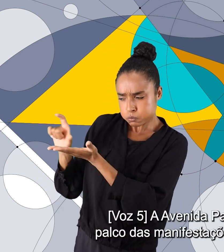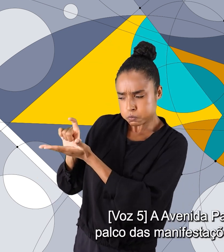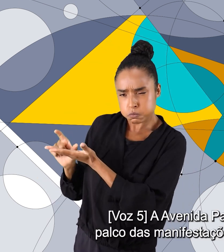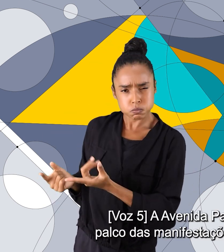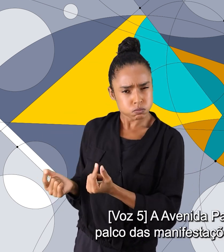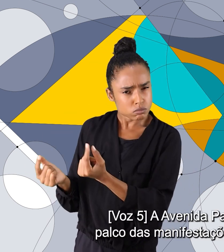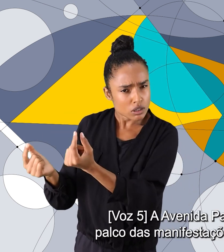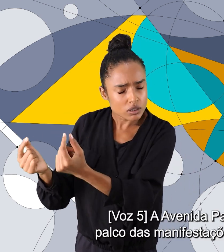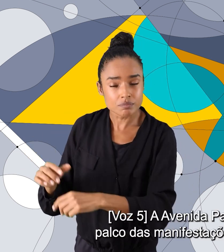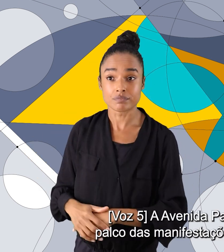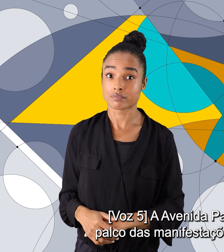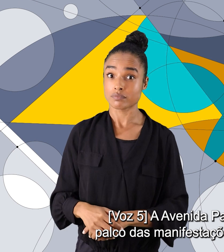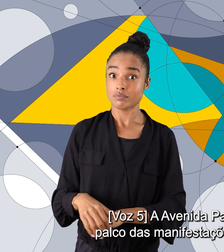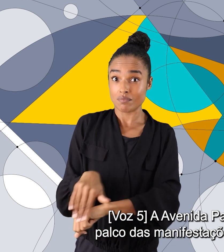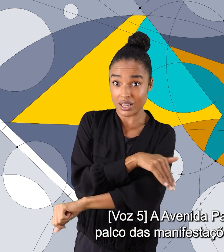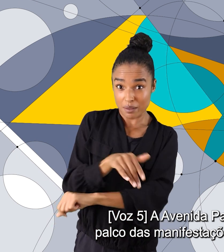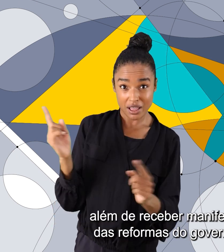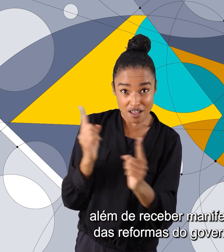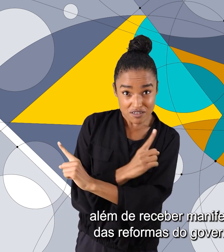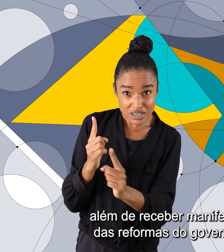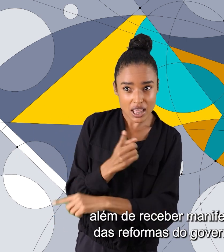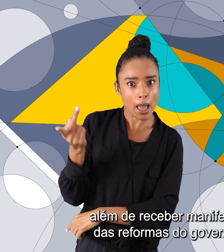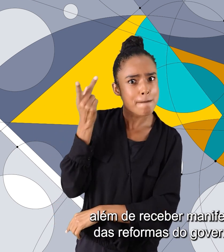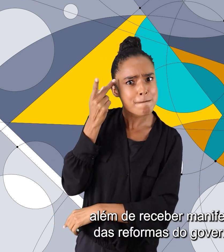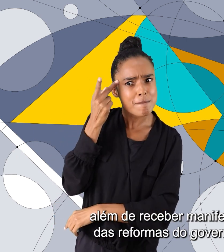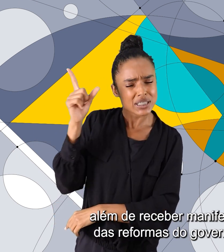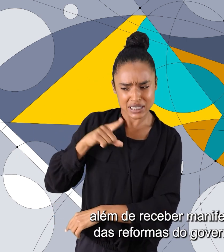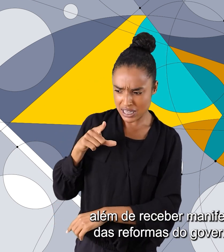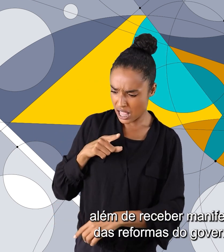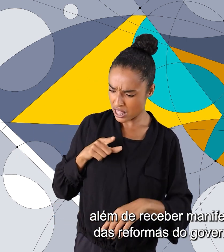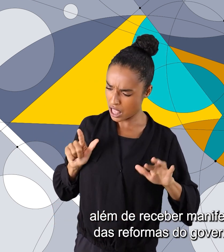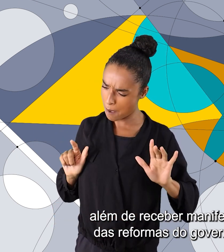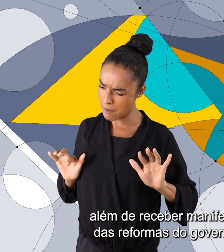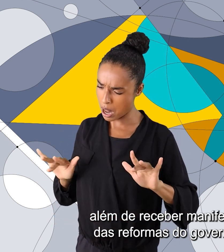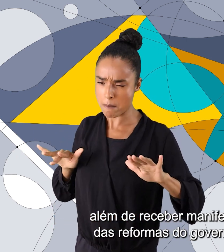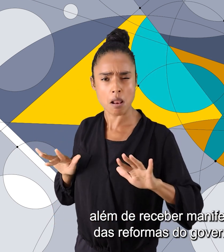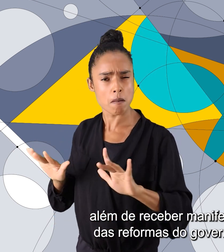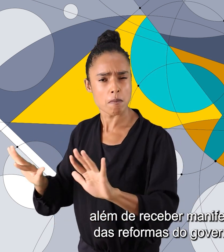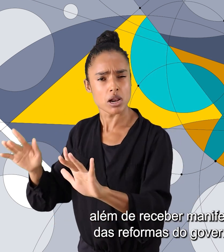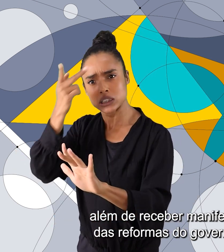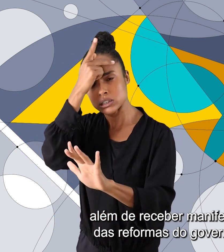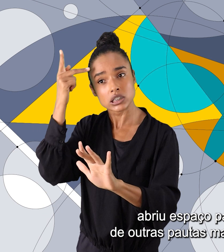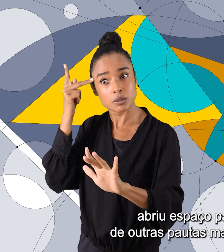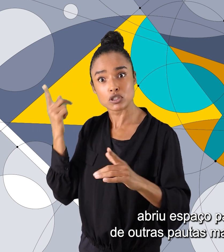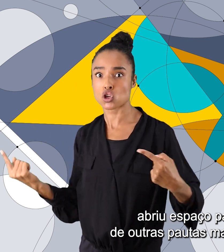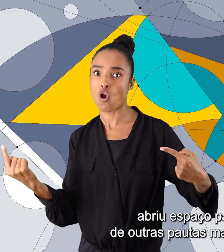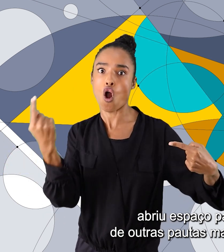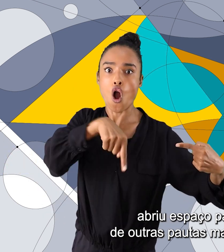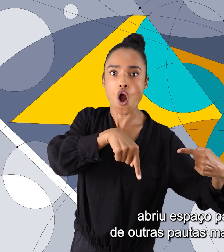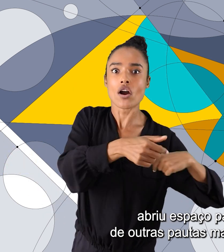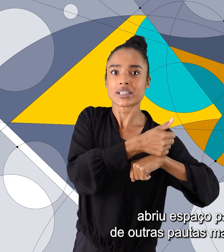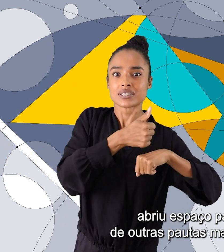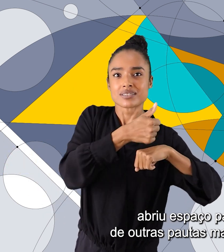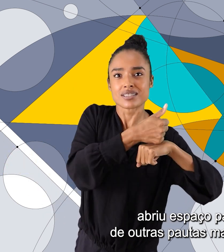Avenida Paulista, principal palco das manifestações em São Paulo, além de receber manifestantes em defesa das reformas do governo Jair Bolsonaro, abriu espaço